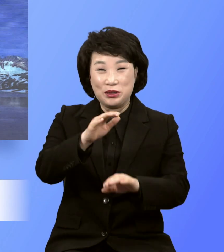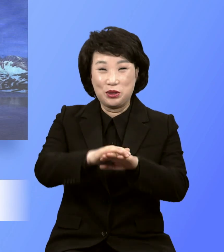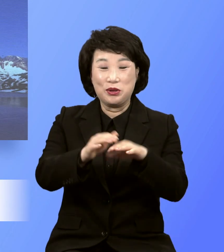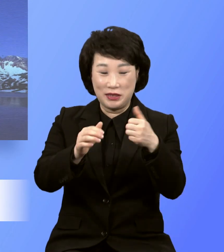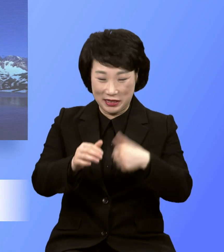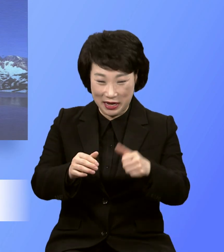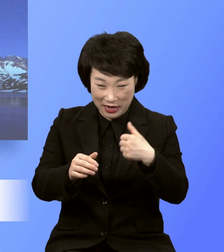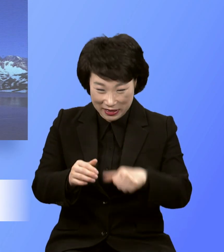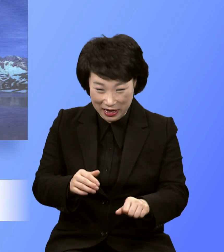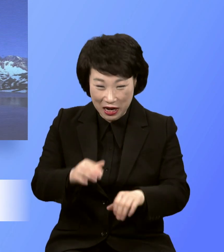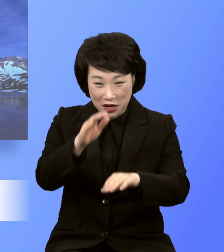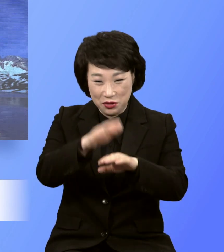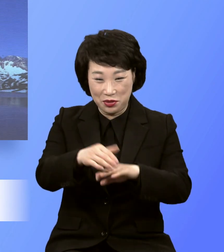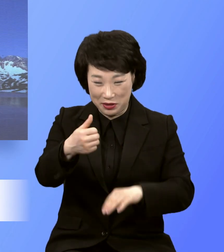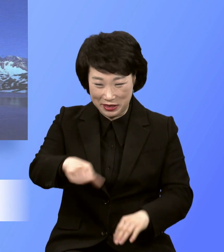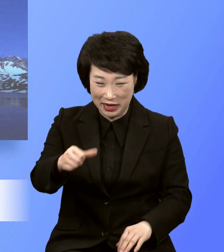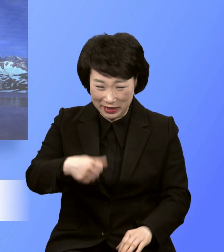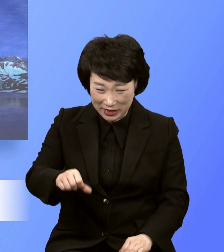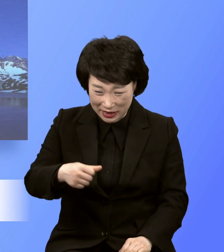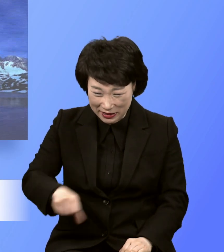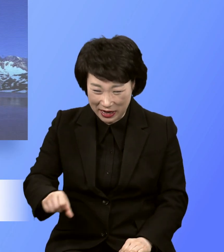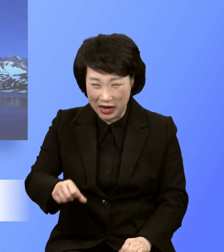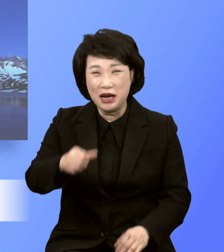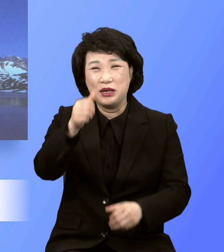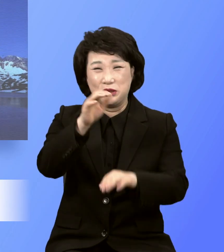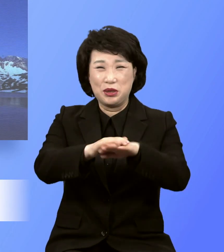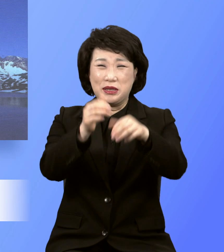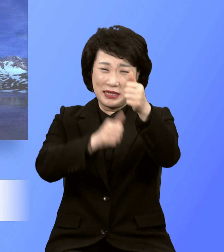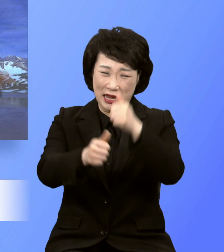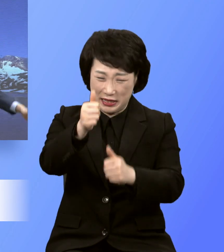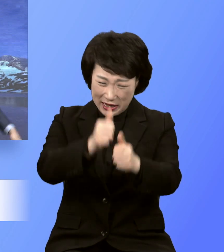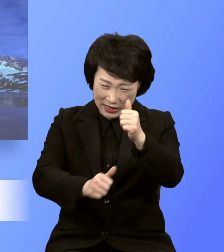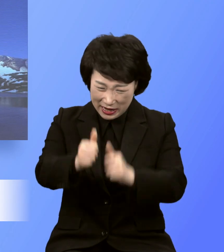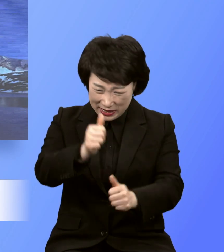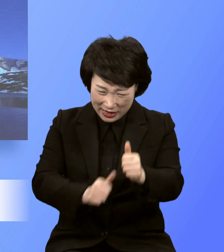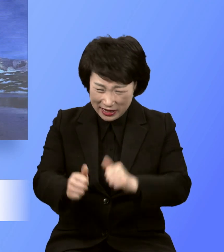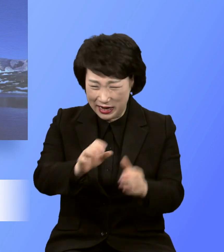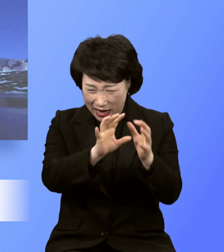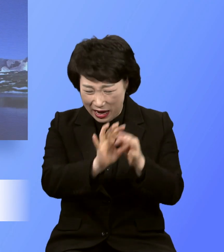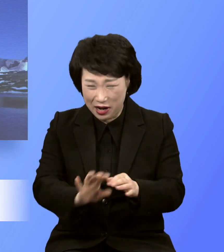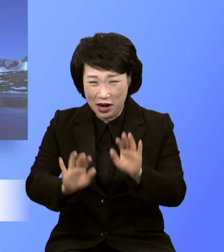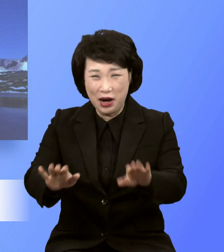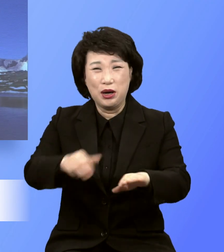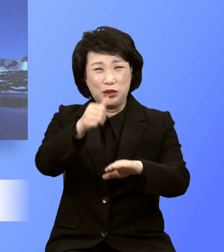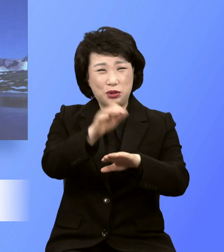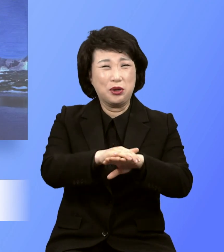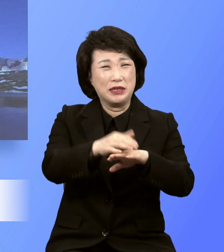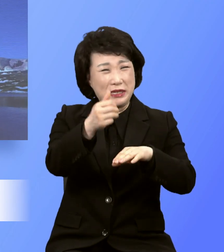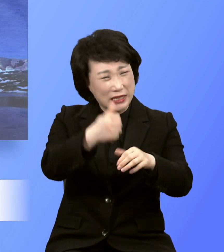증손주를 보고 고손주를 보고 고고손주를 손주를 보고